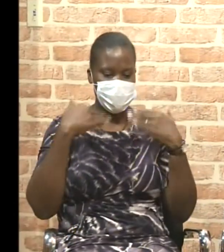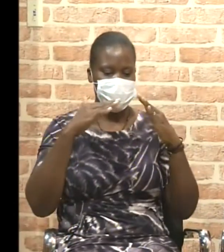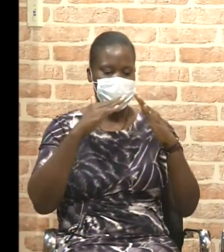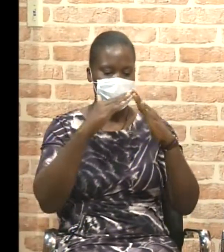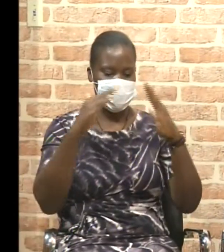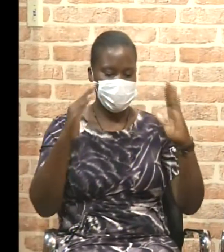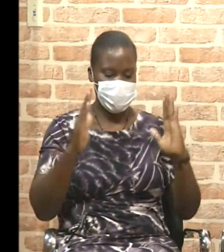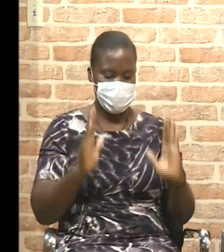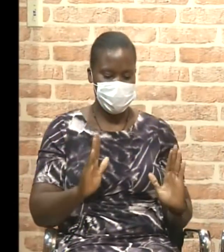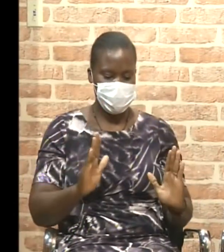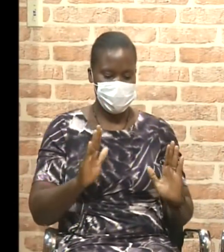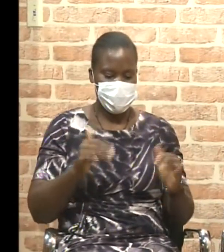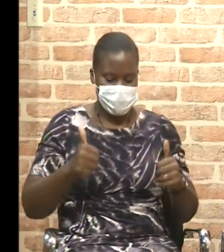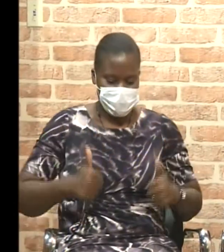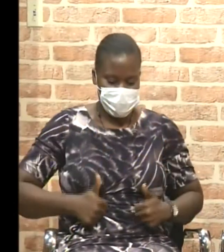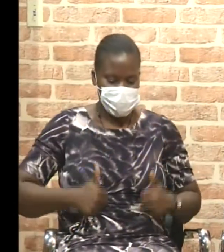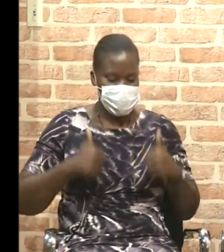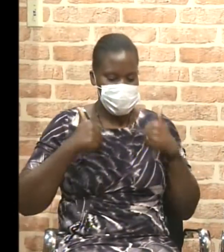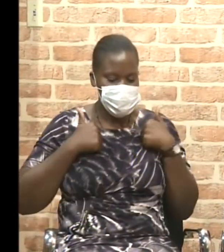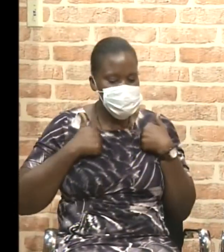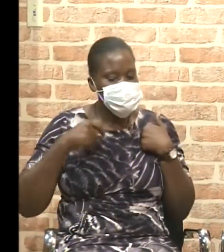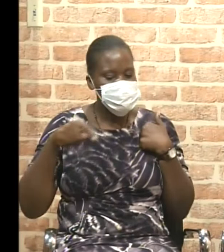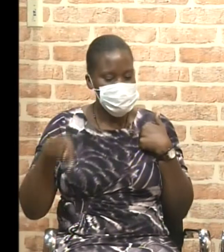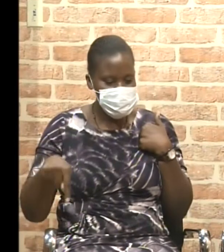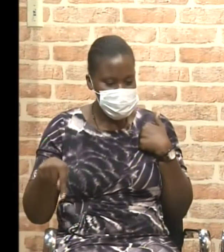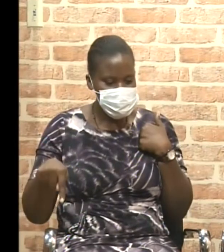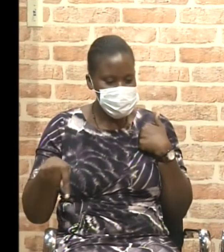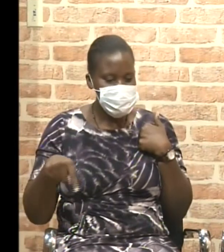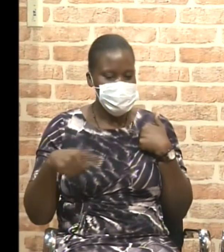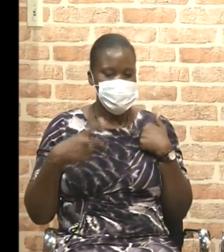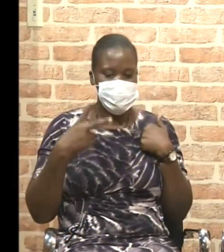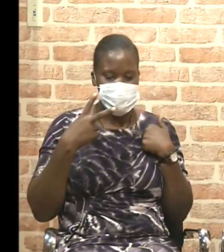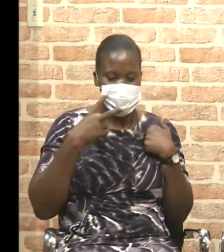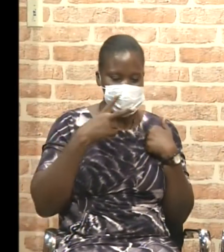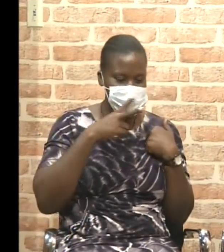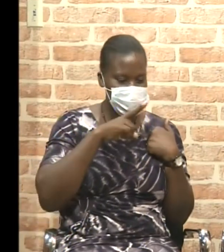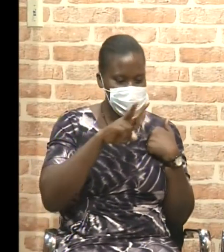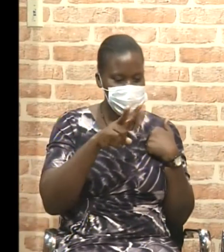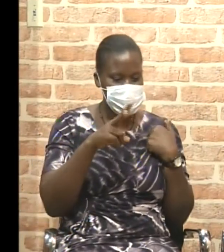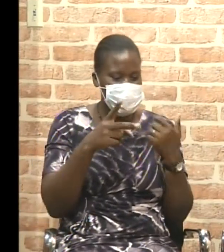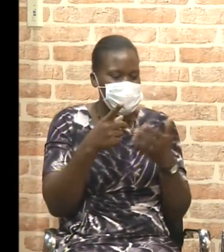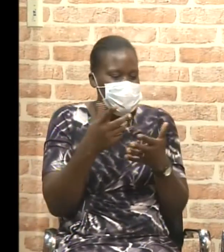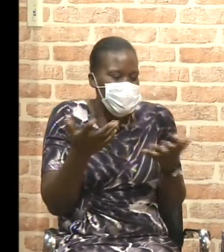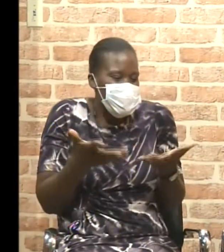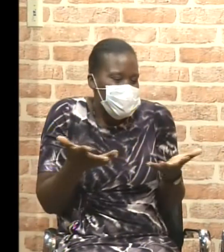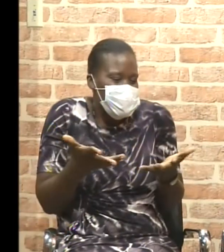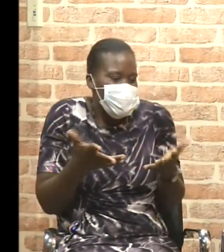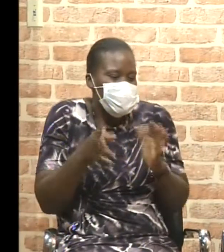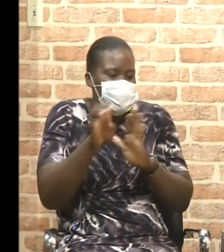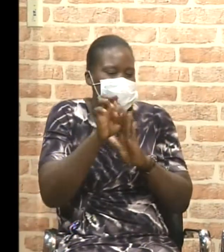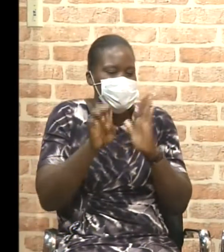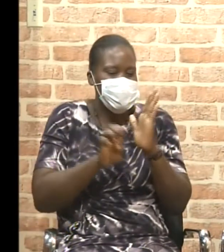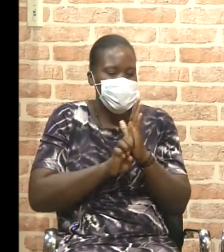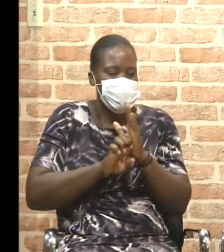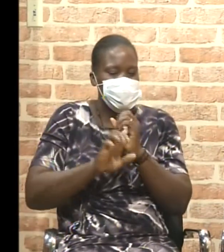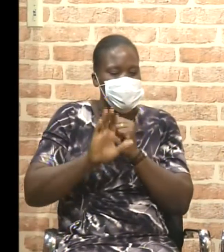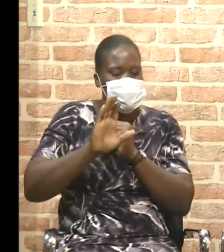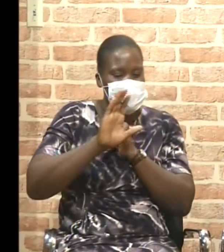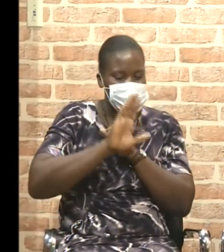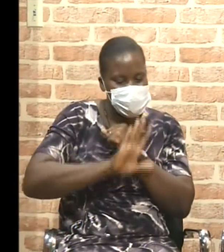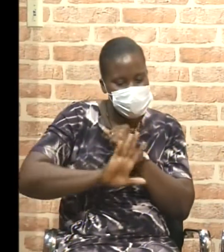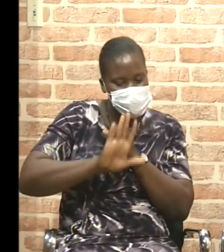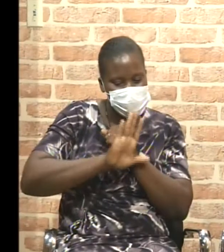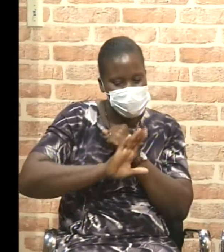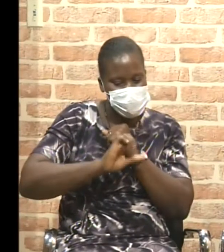et yo habité là. Donc c'est vraiment garder qui ça l'état capable faire par exemple pour question sécurité yo gagne problème sécurité l'autre